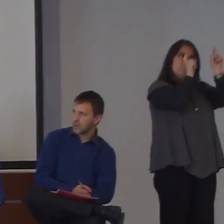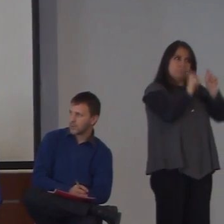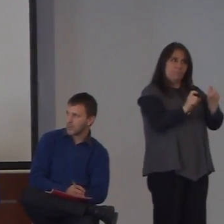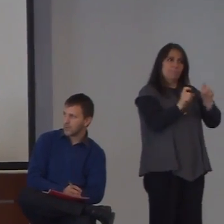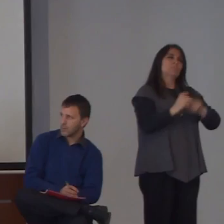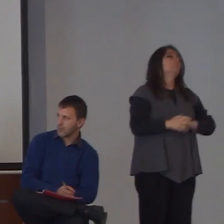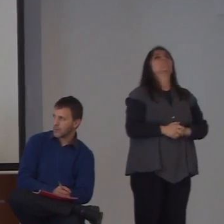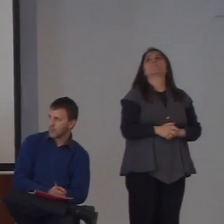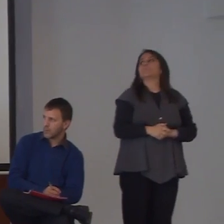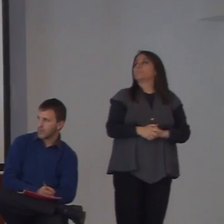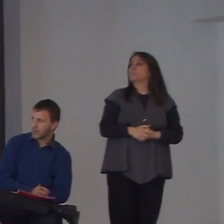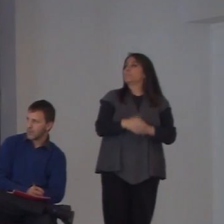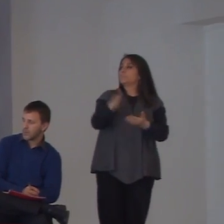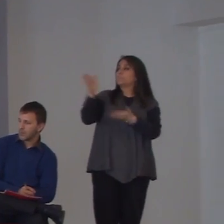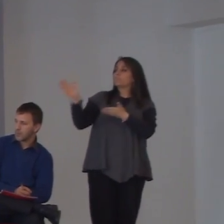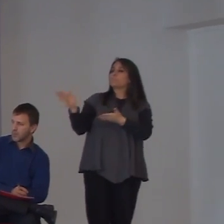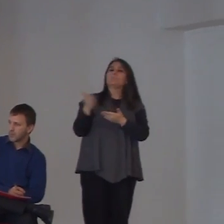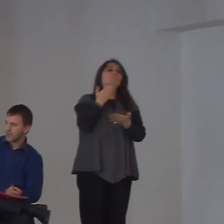Buenos días.